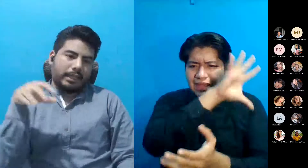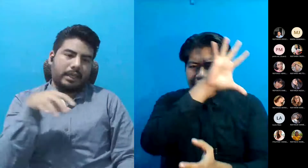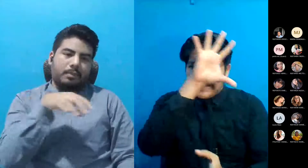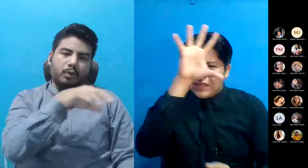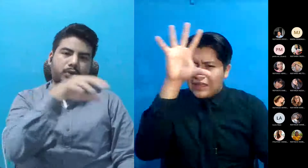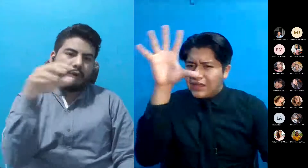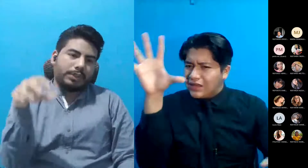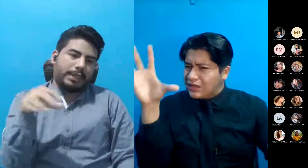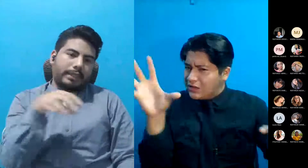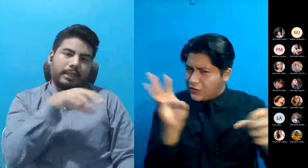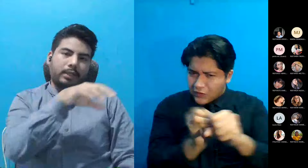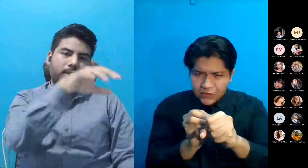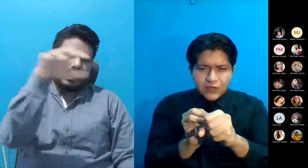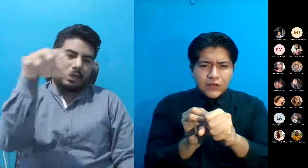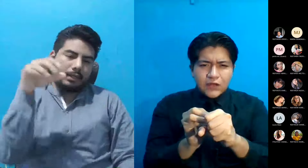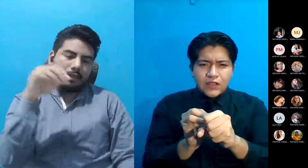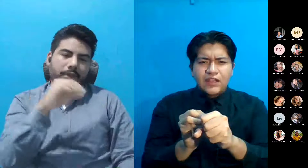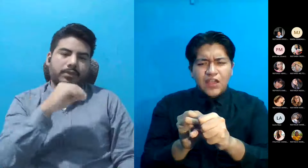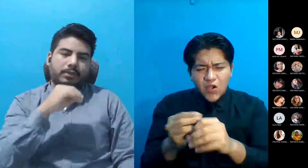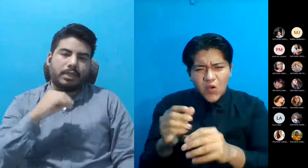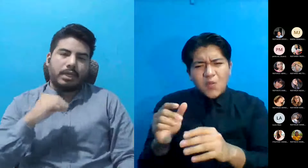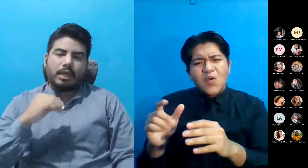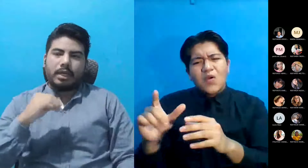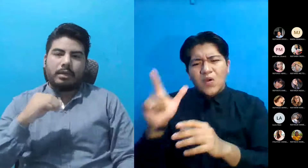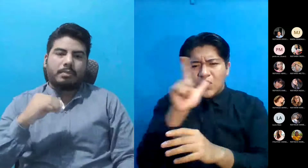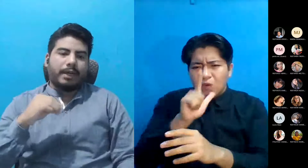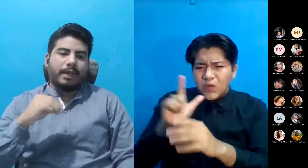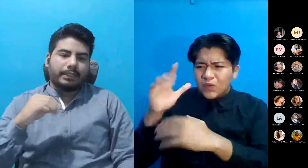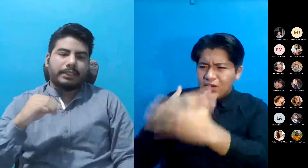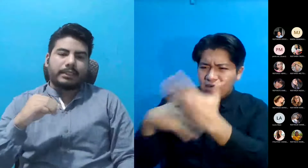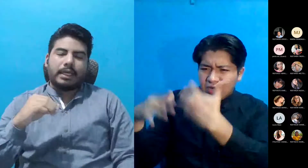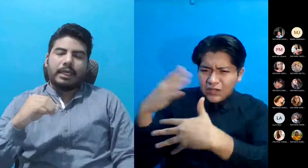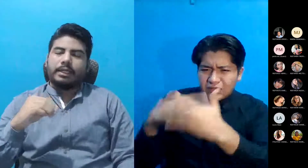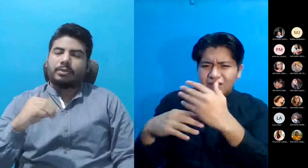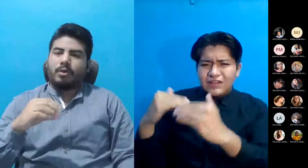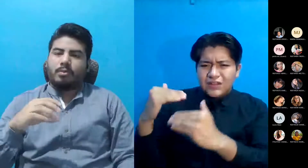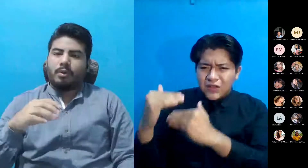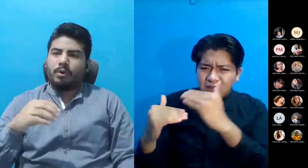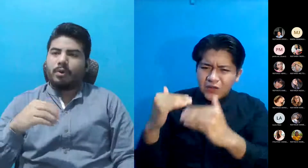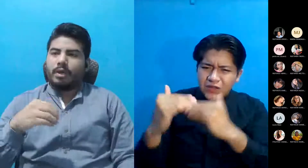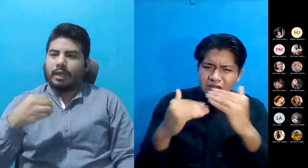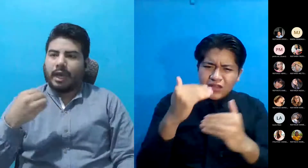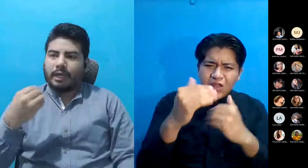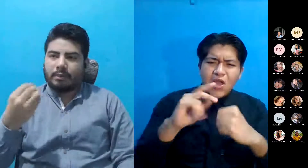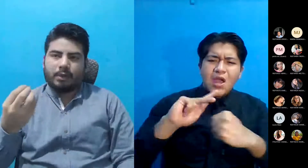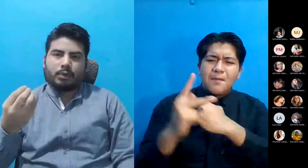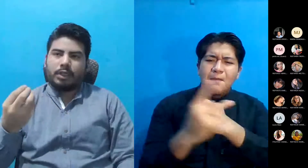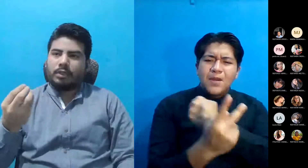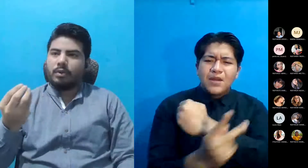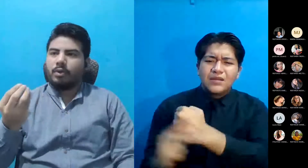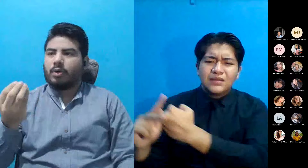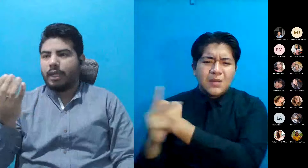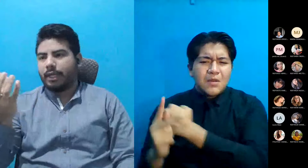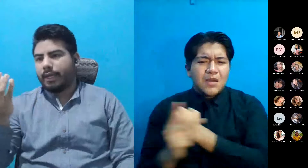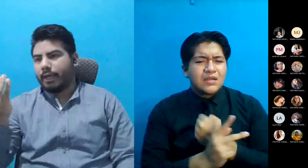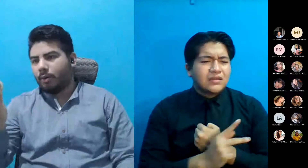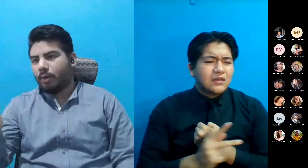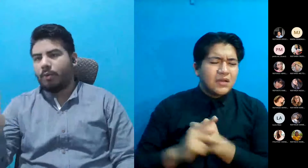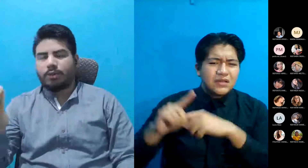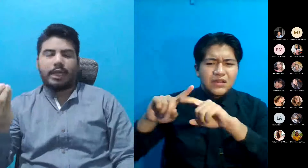de las evoluciones que han tenido en diversos países es como ha